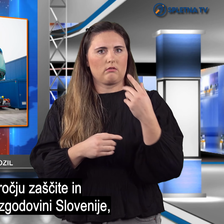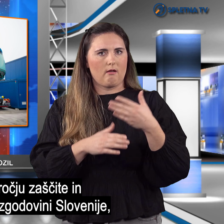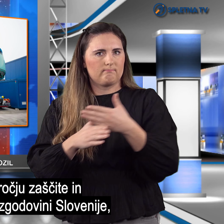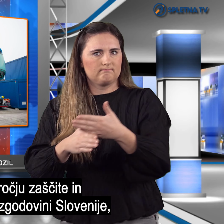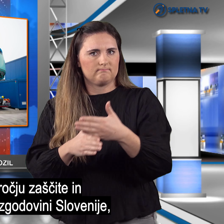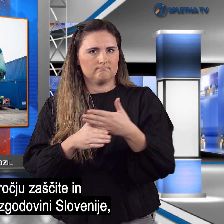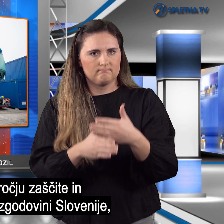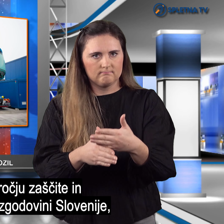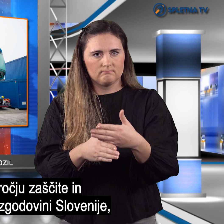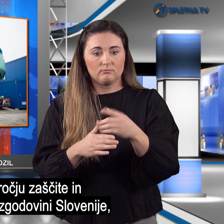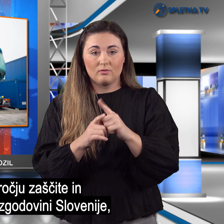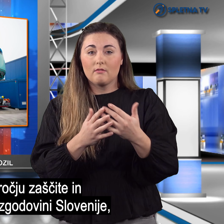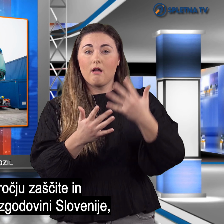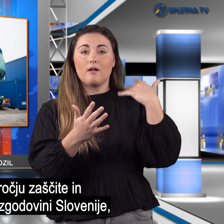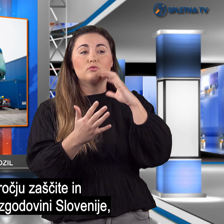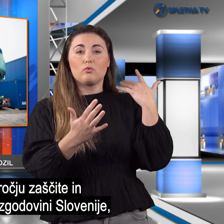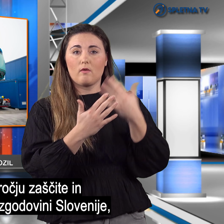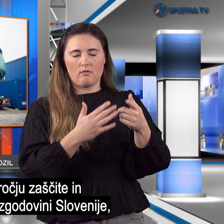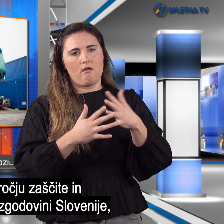poudaril generalni direktor uprave Leon Behin.